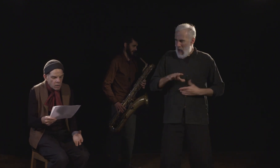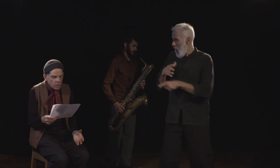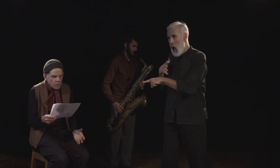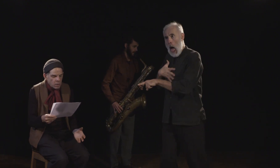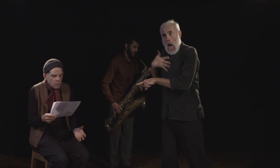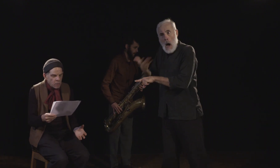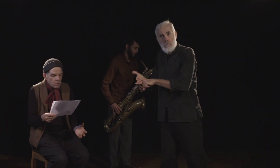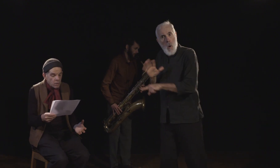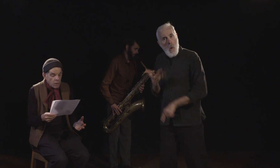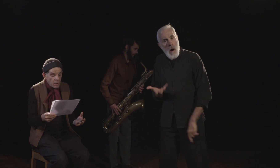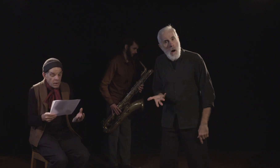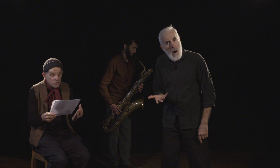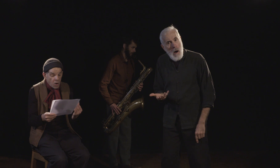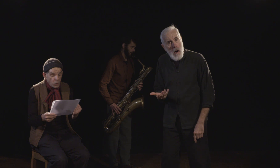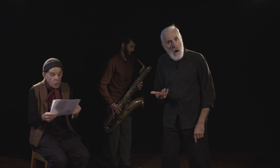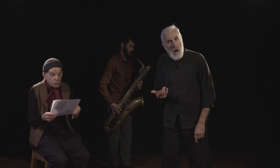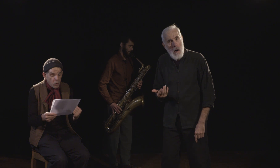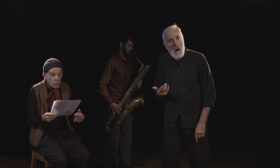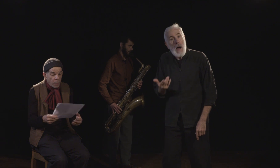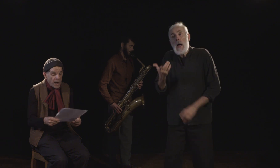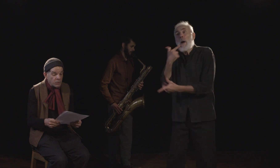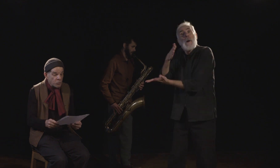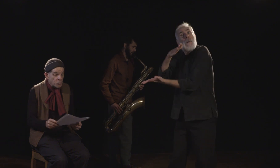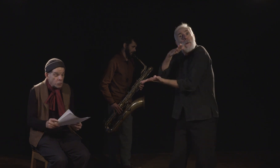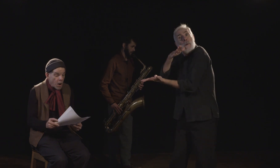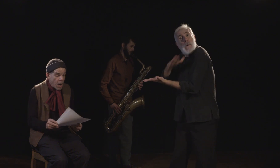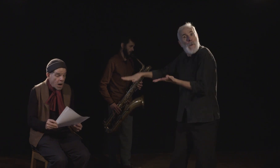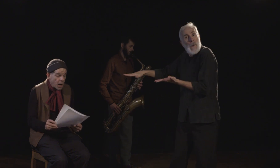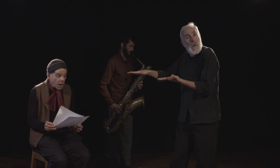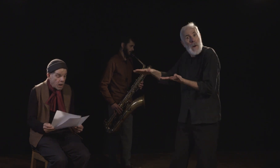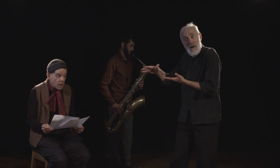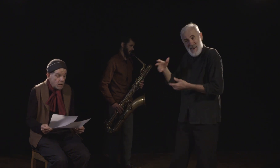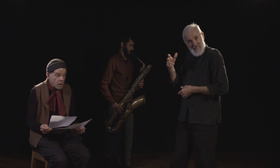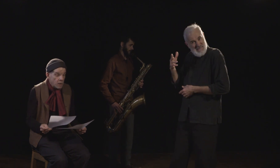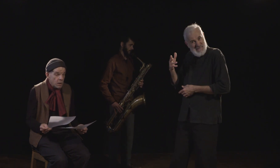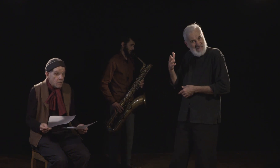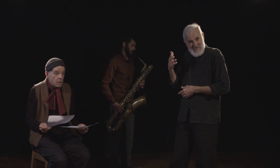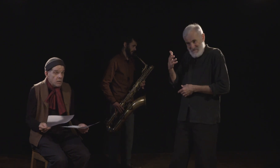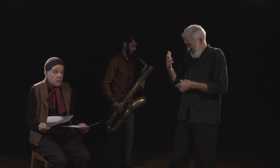soi? Et sans l'autre près de son noir,